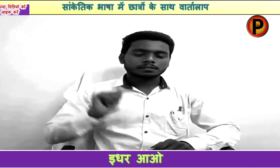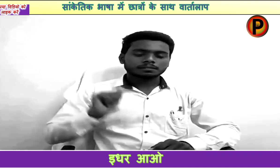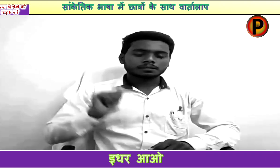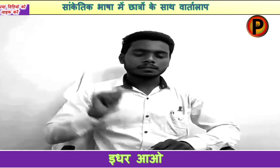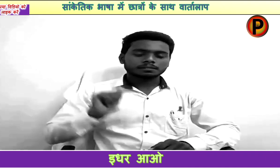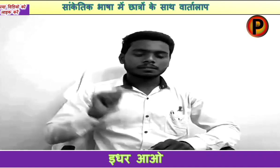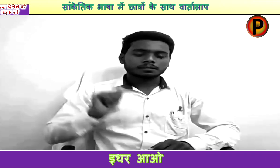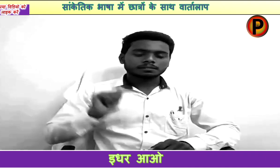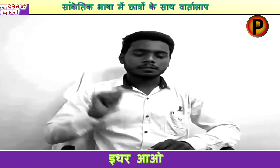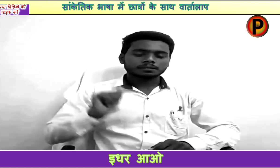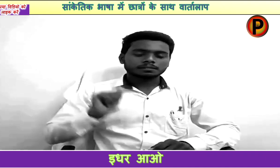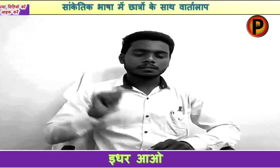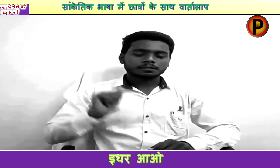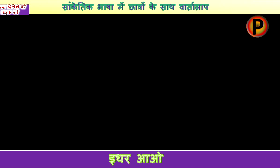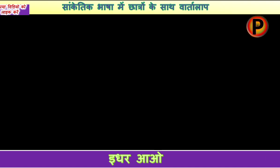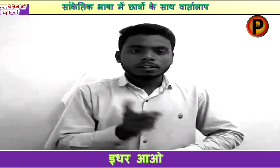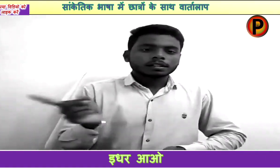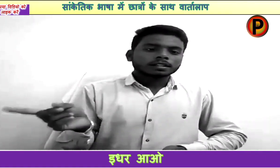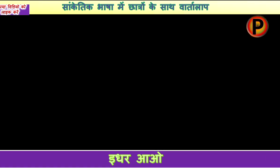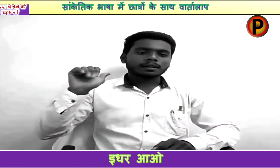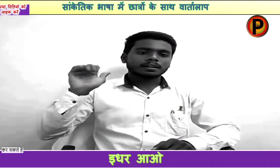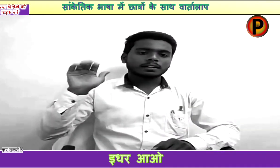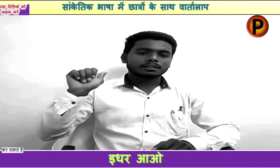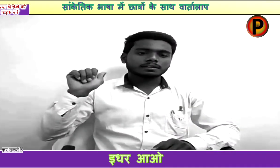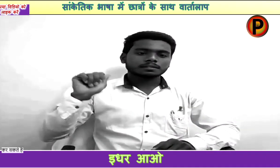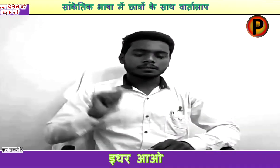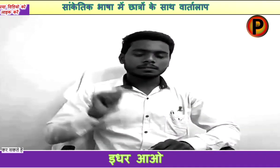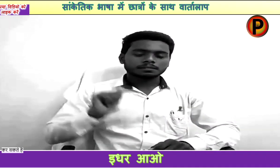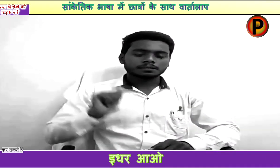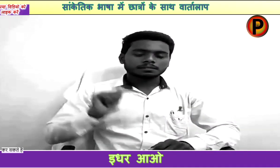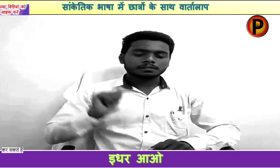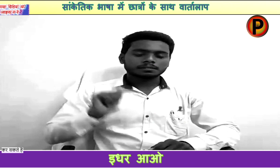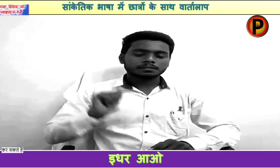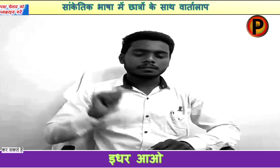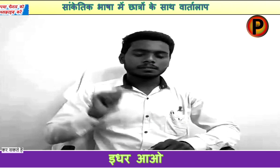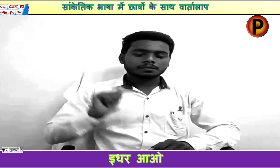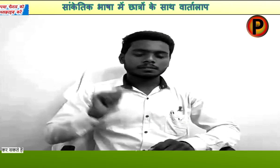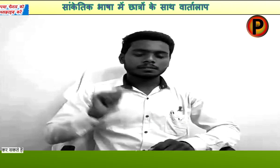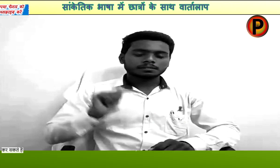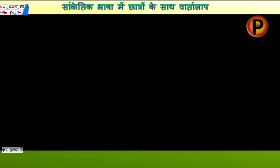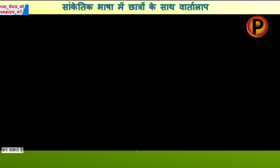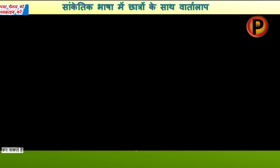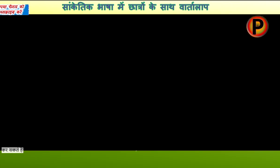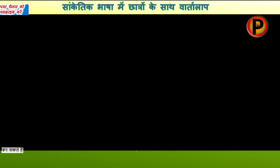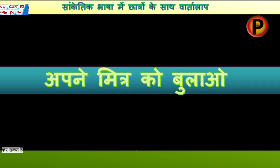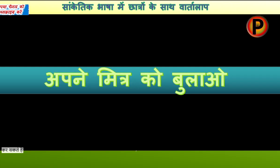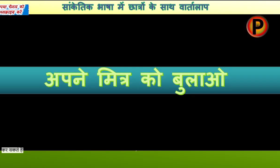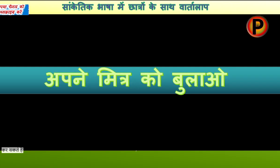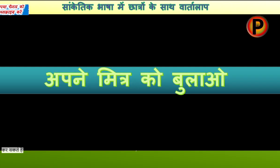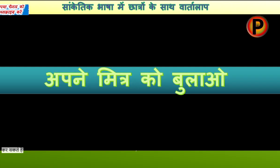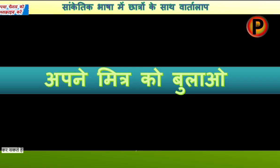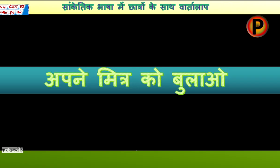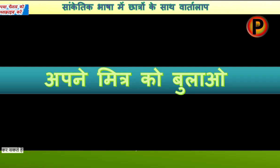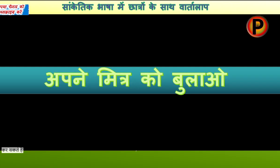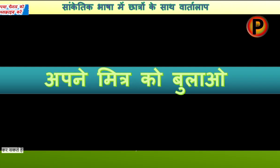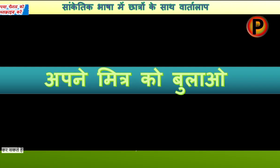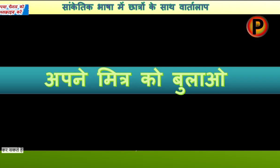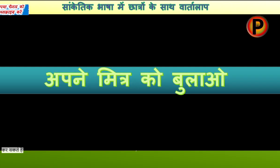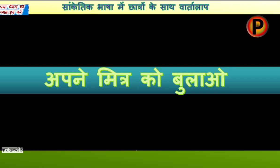आइए। देखिए, इधर आइए। उसी प्रकार से अपने मित्र को बुलाओ,